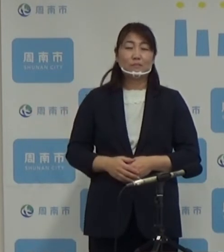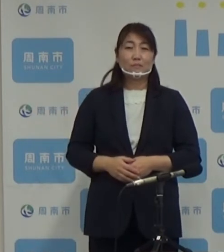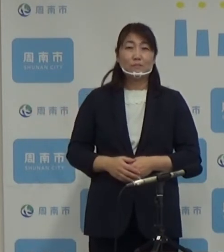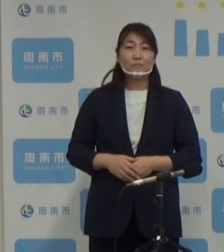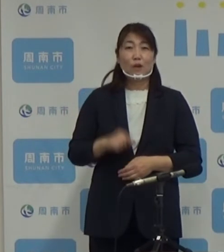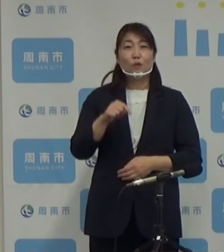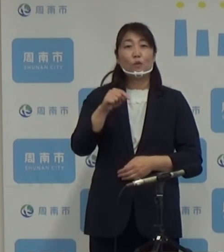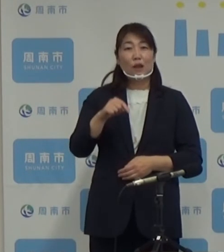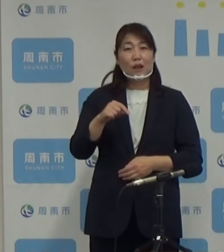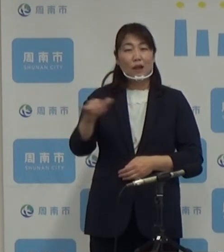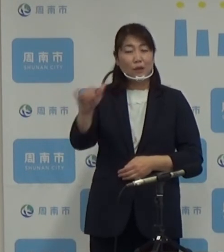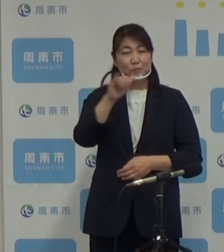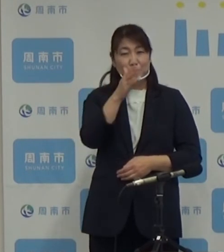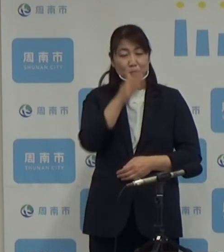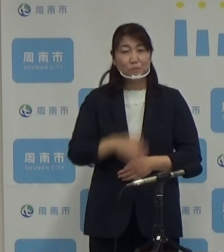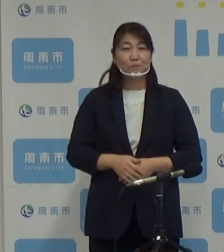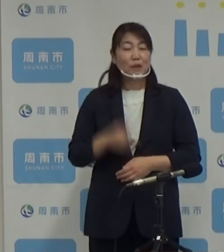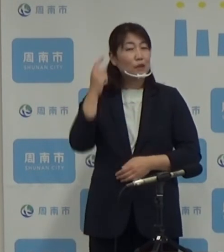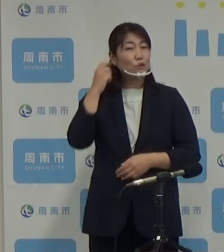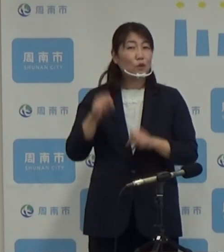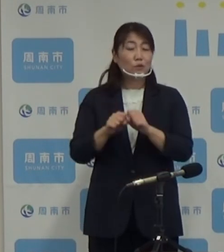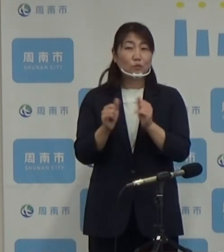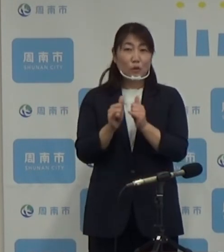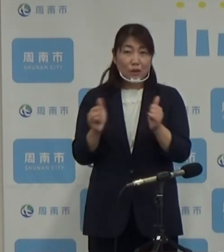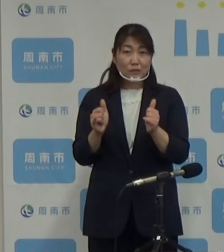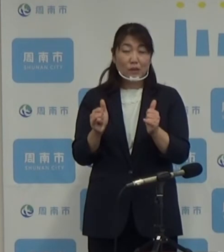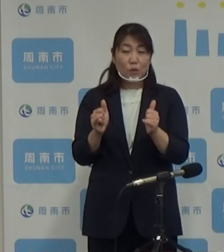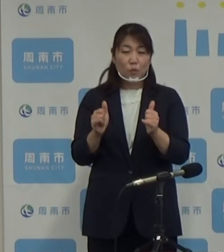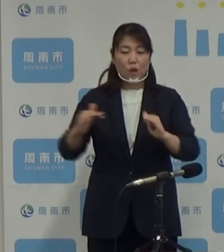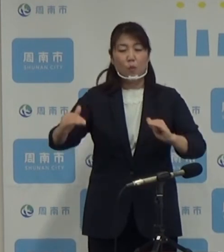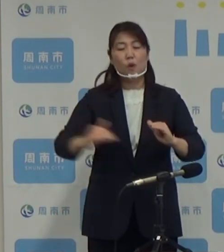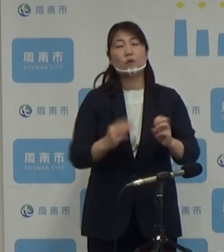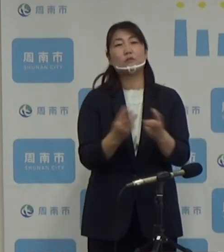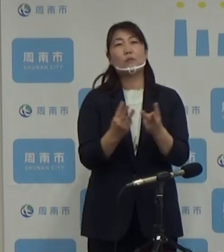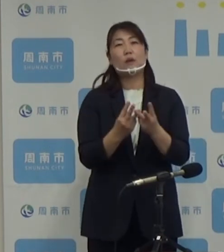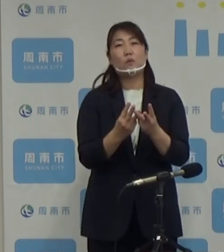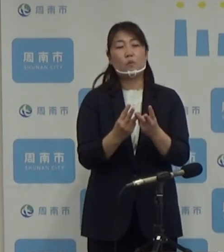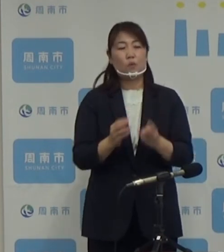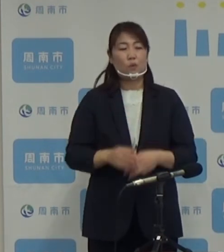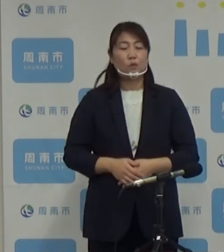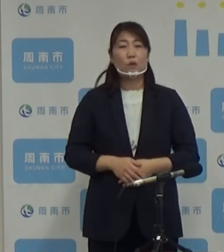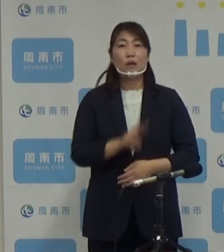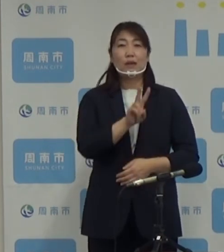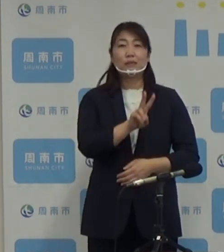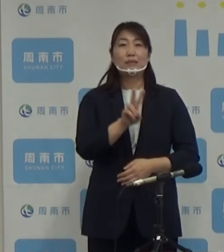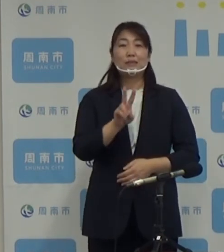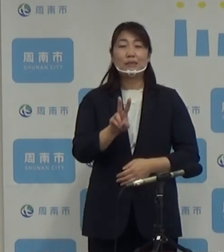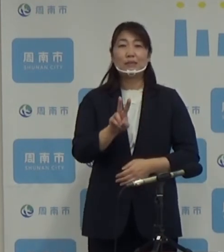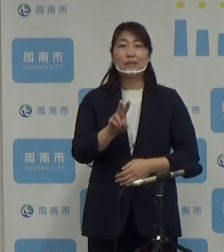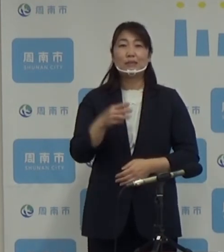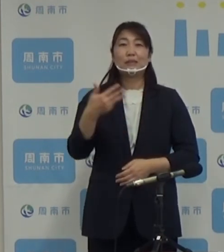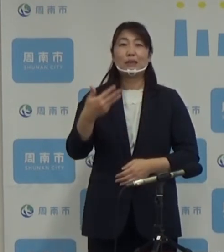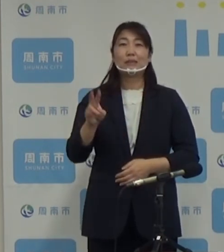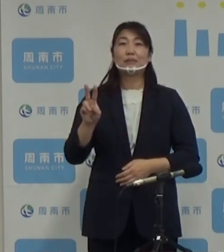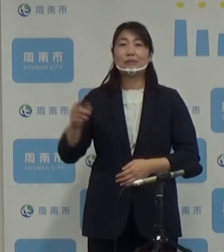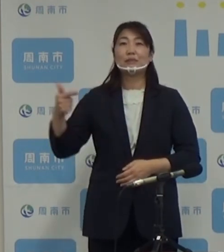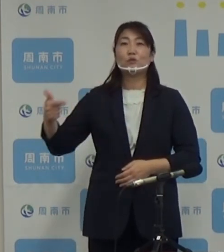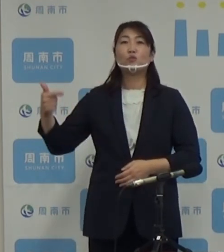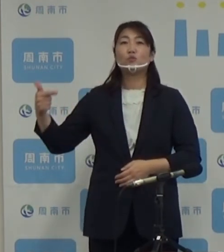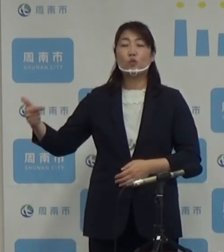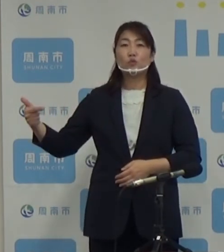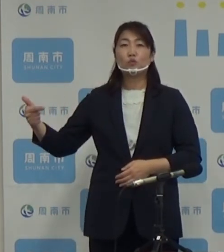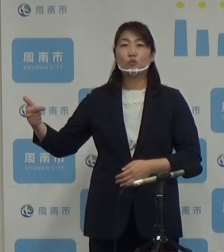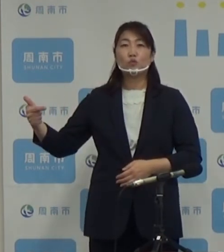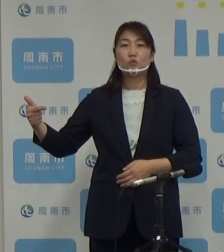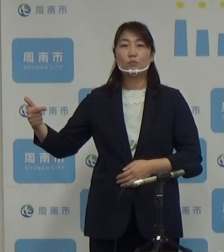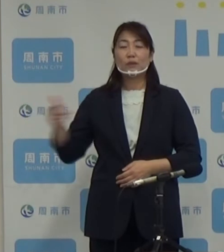予約ください聴覚に障害のある方は fax番号22-8に66まで